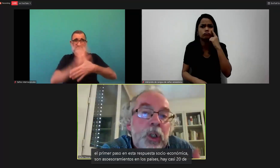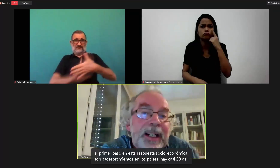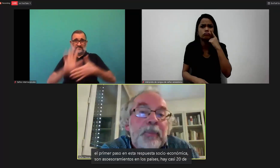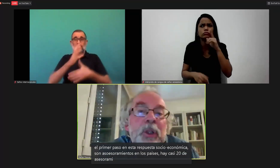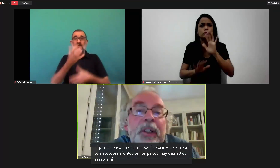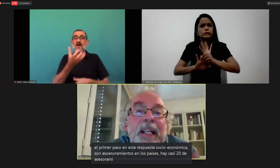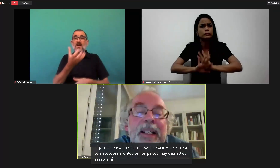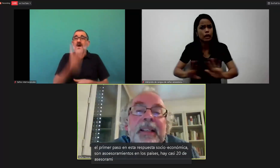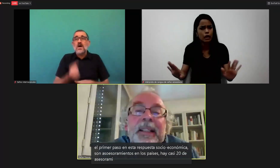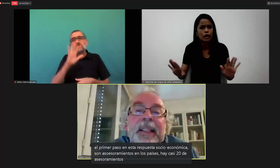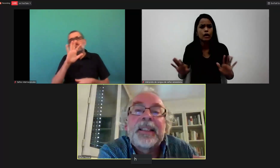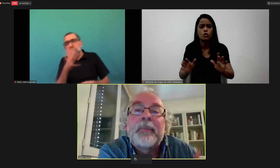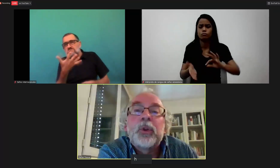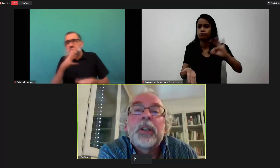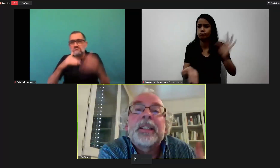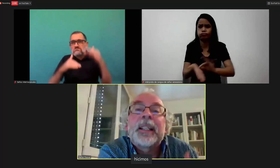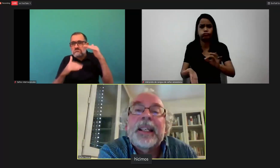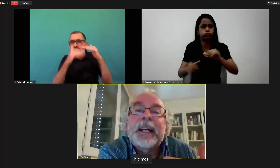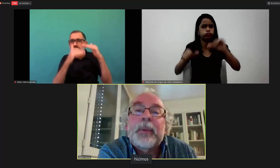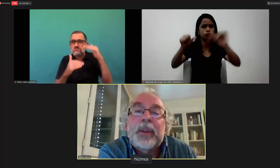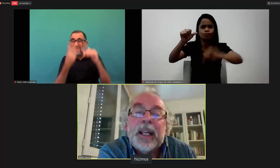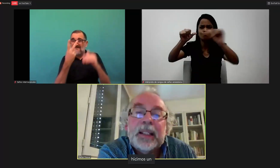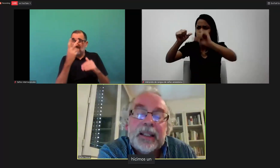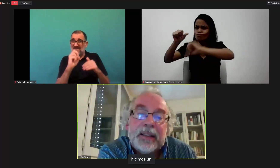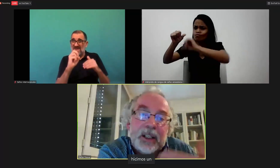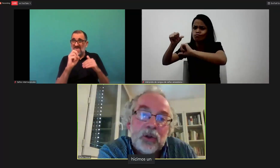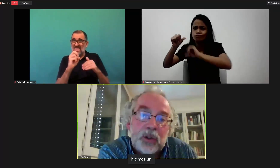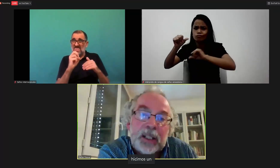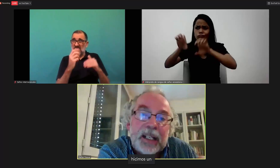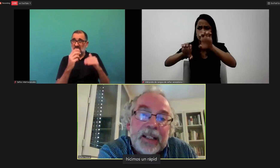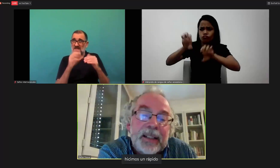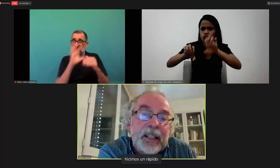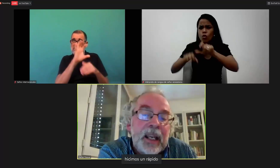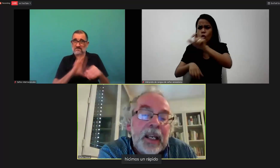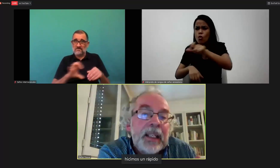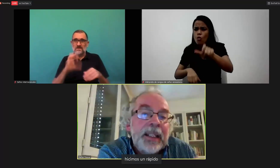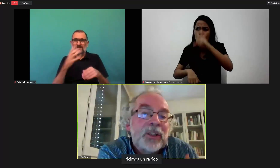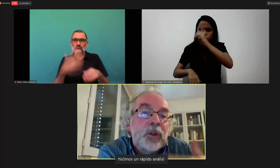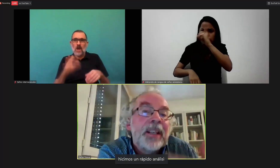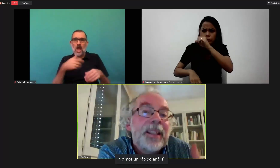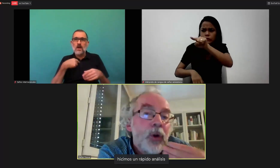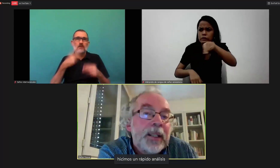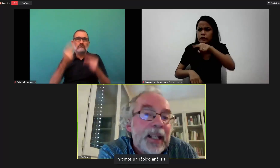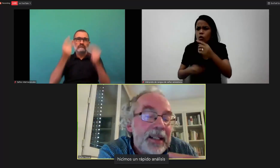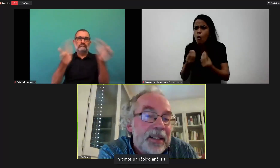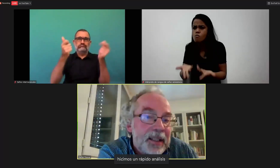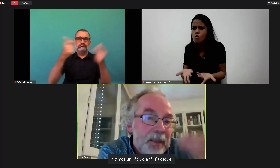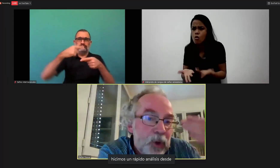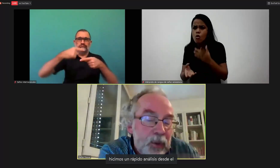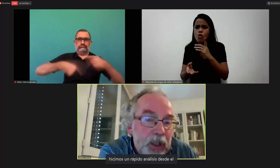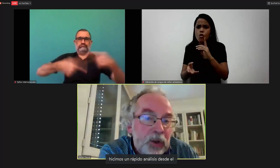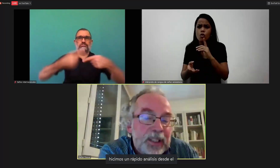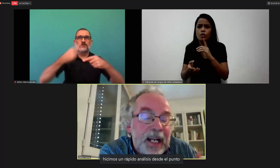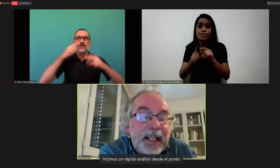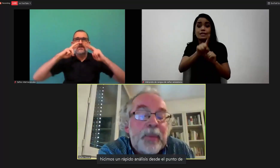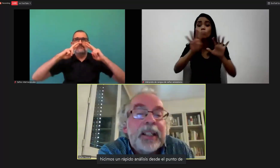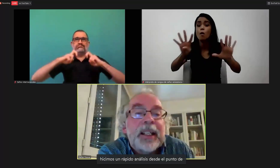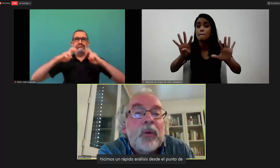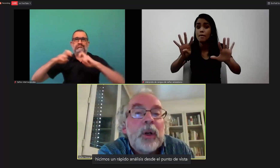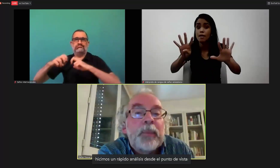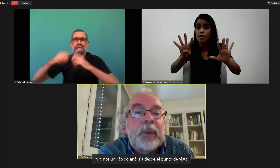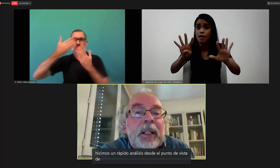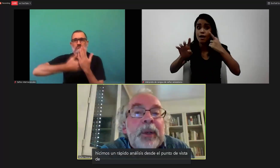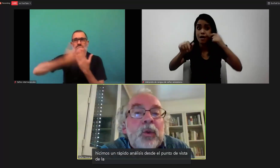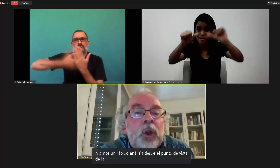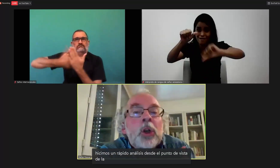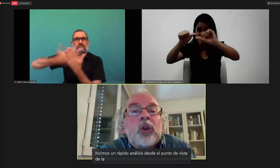muy rápido análisis desde el punto de vista de la discapacidad de esos análisis, y de esos 19 análisis que pudimos encontrar en la